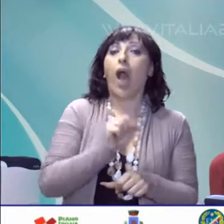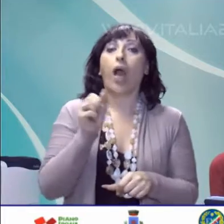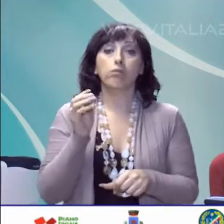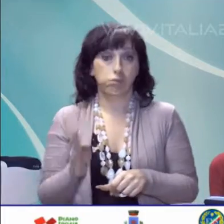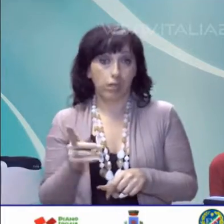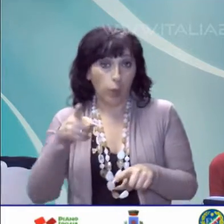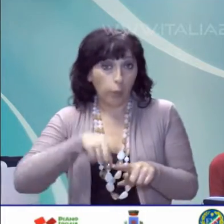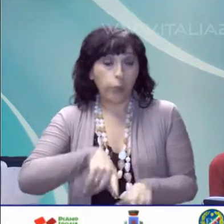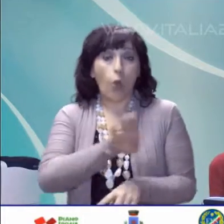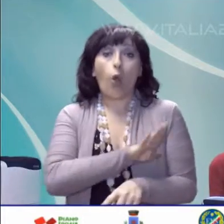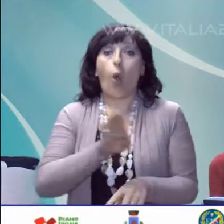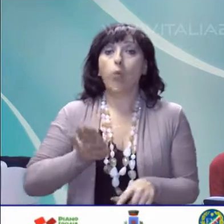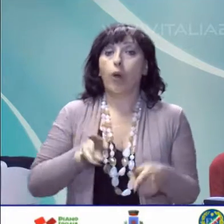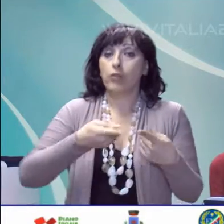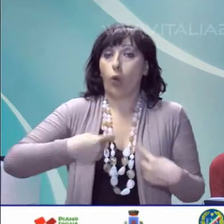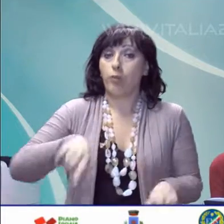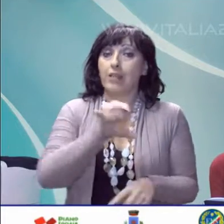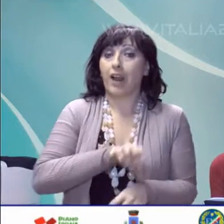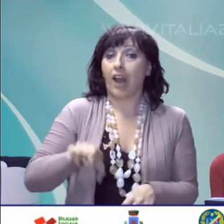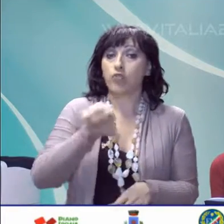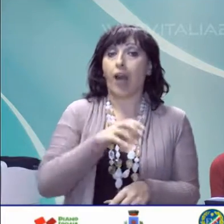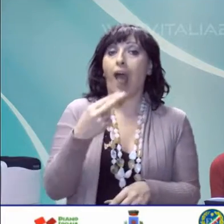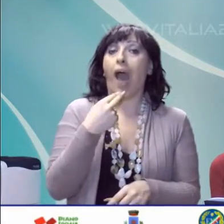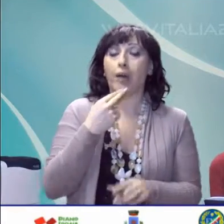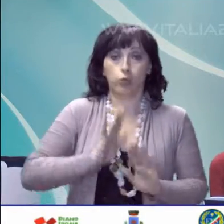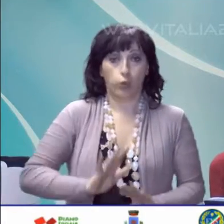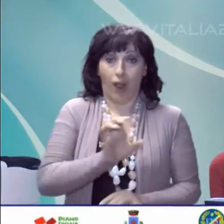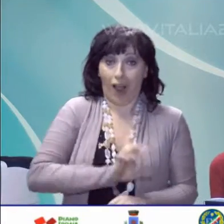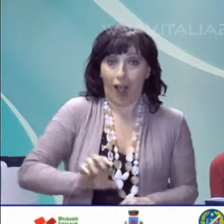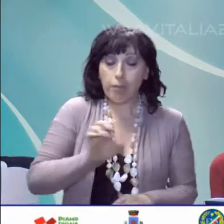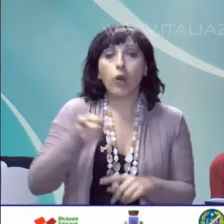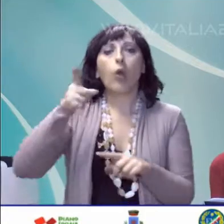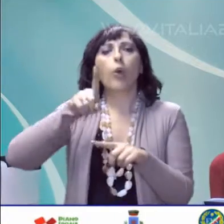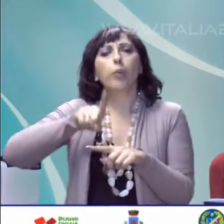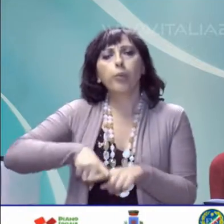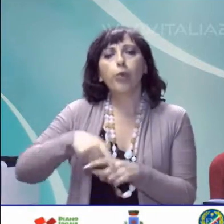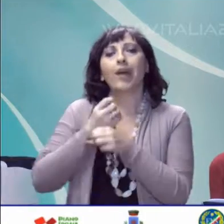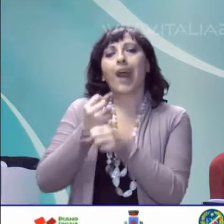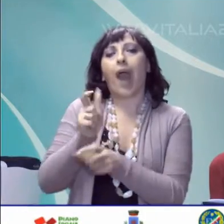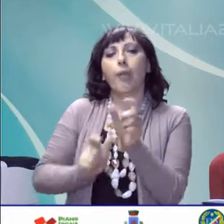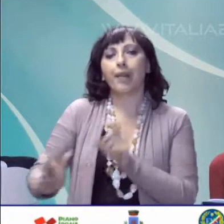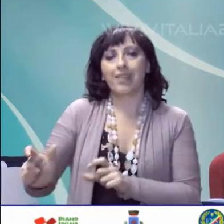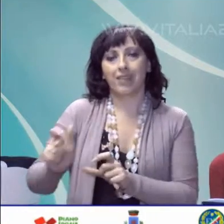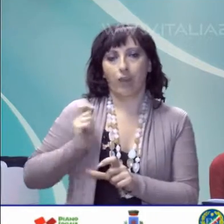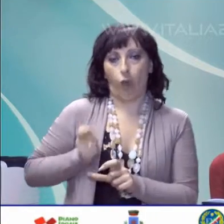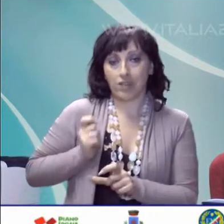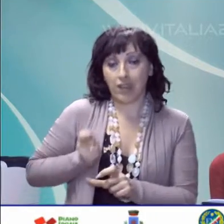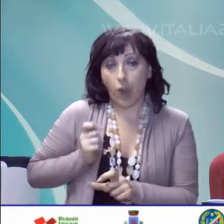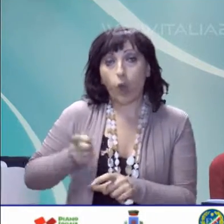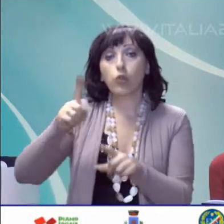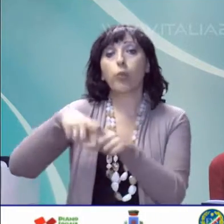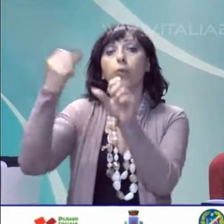dei componenti del Comitato Regionale Arbitri Campania, dei rappresentanti delle forze dell'ordine e